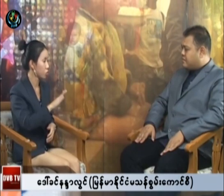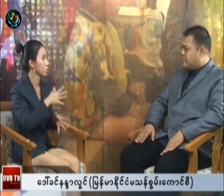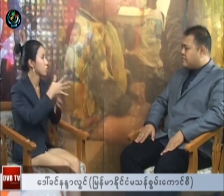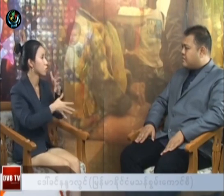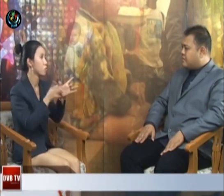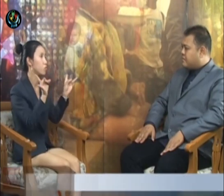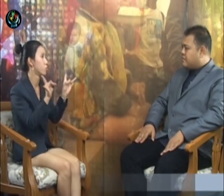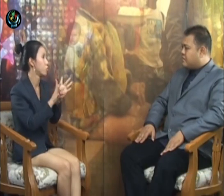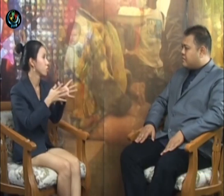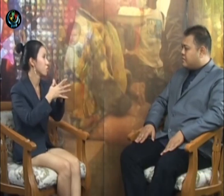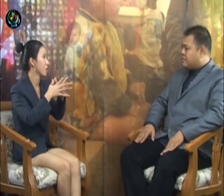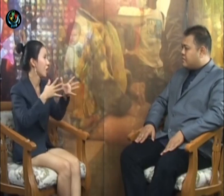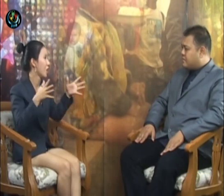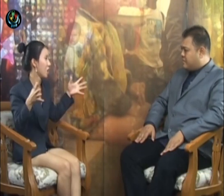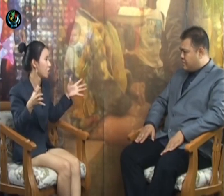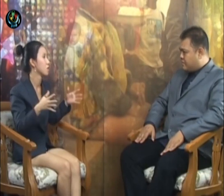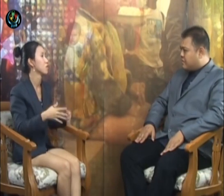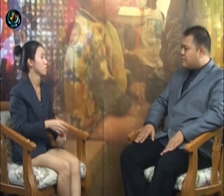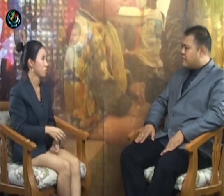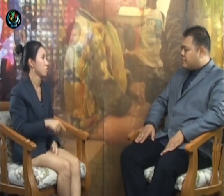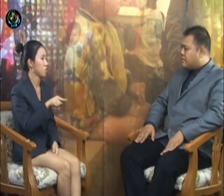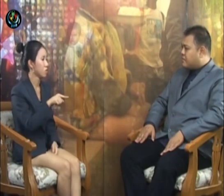က်ဟန်ဘာသာမတူတာတွေအများကြီးလည်းရှိပါတယ